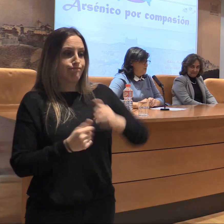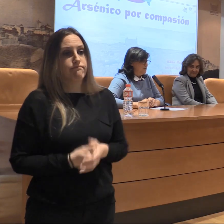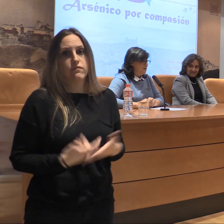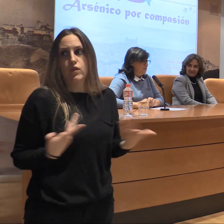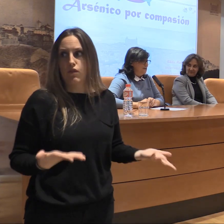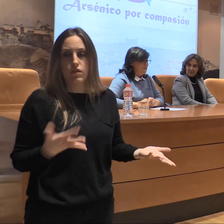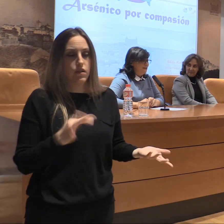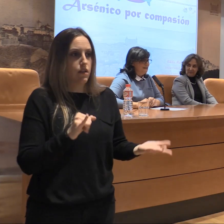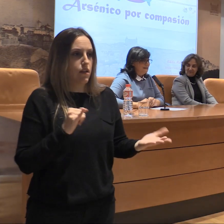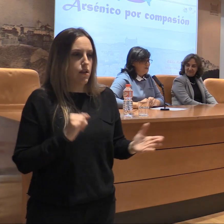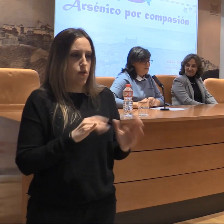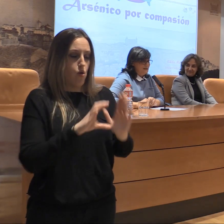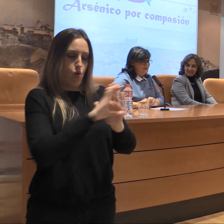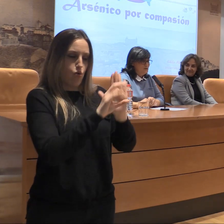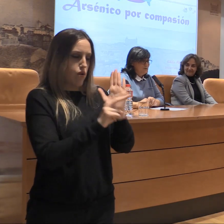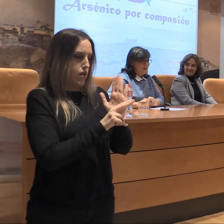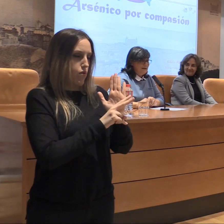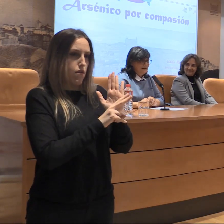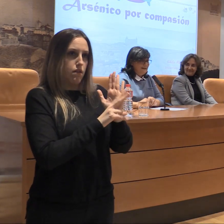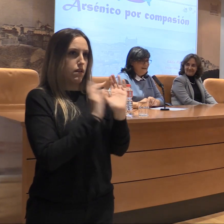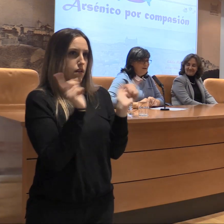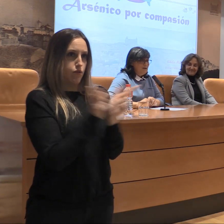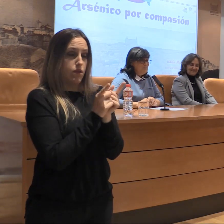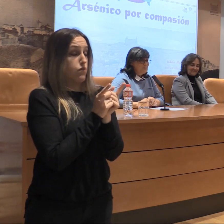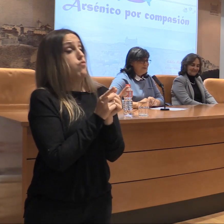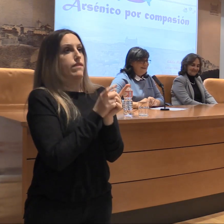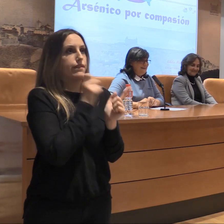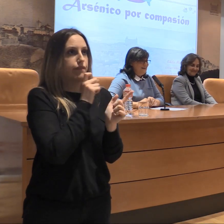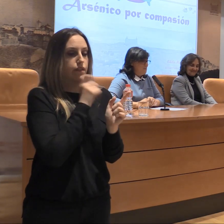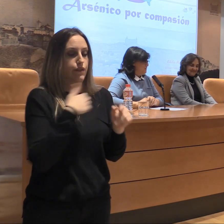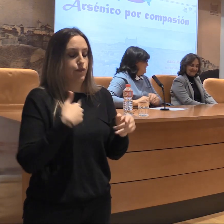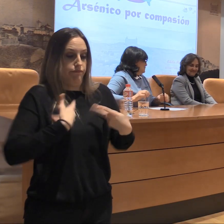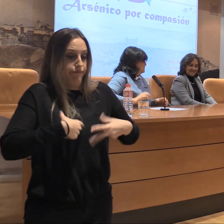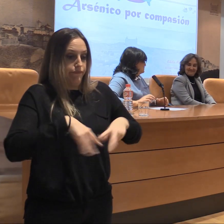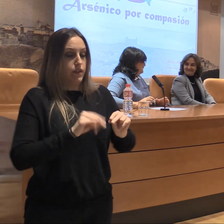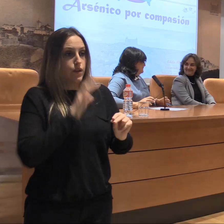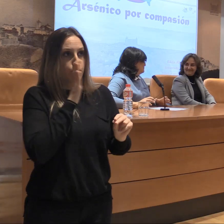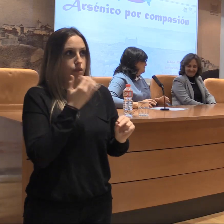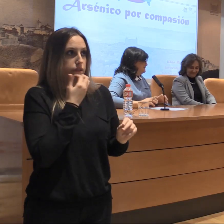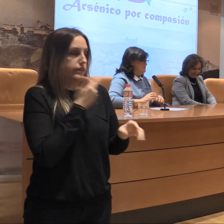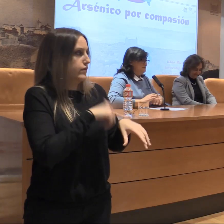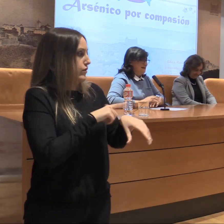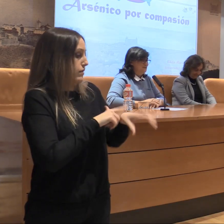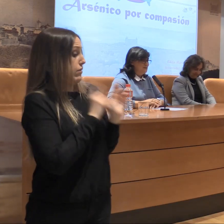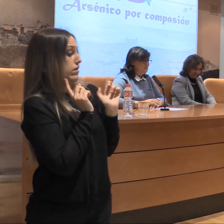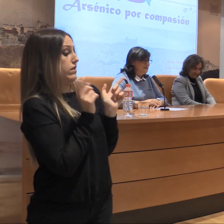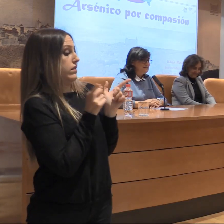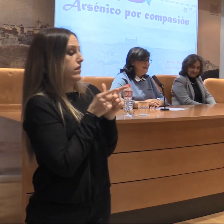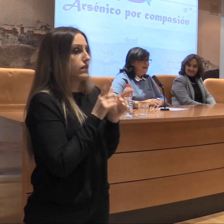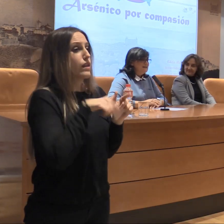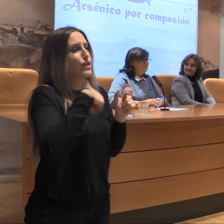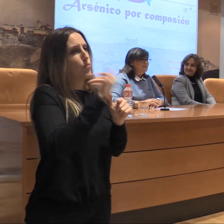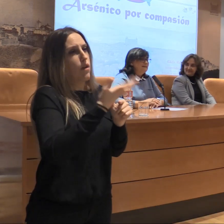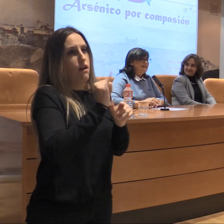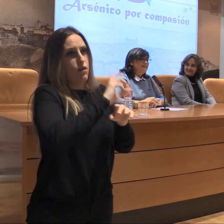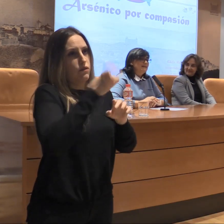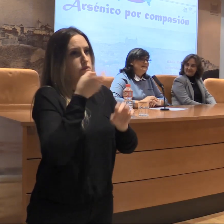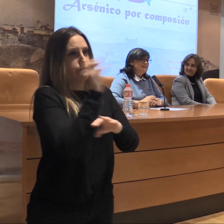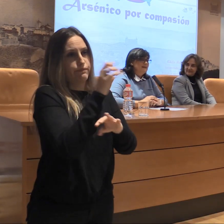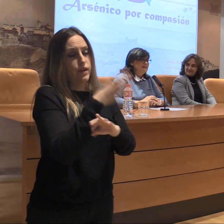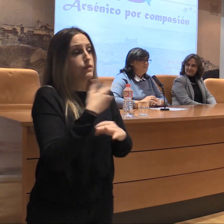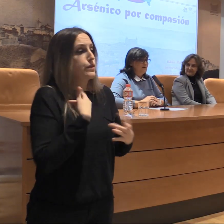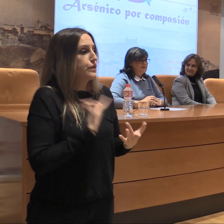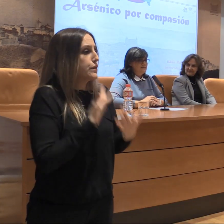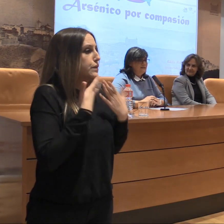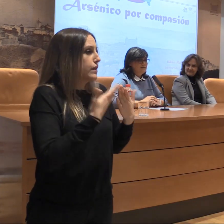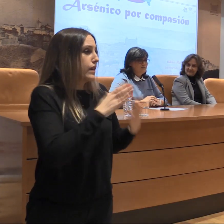ponente con un currículum difícil de resumir. Yo voy a parar aquí porque si no se nos va el tiempo y tenemos un acto después. Simplemente quería darles